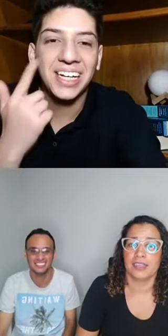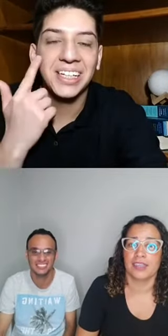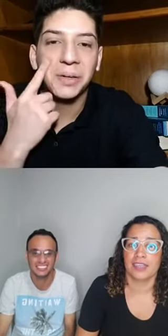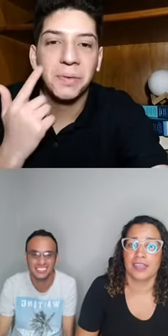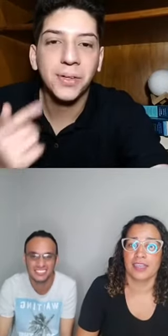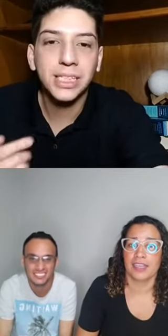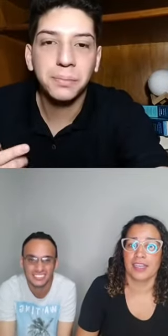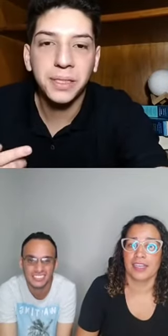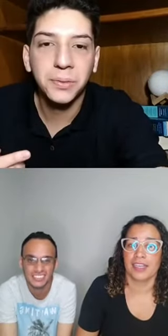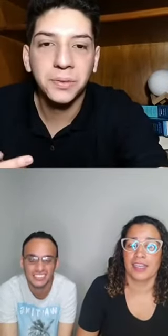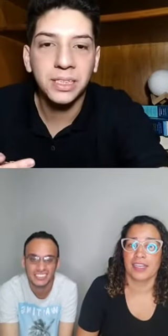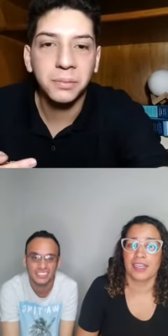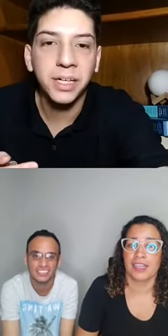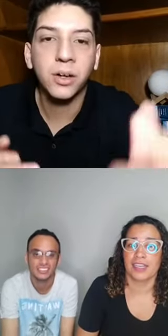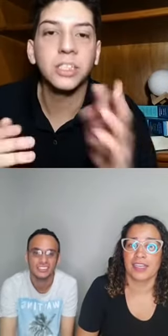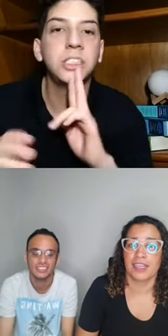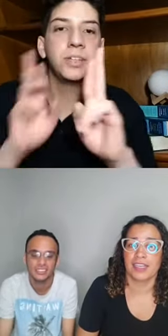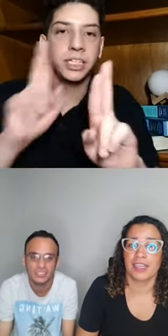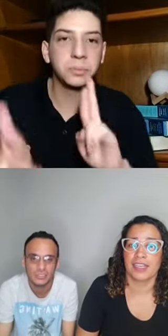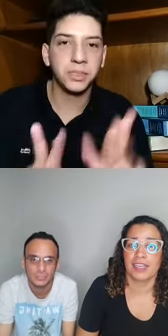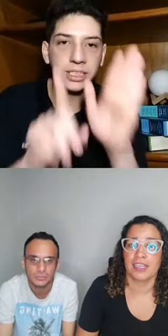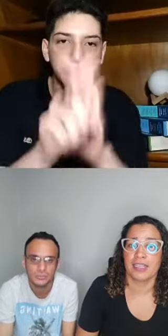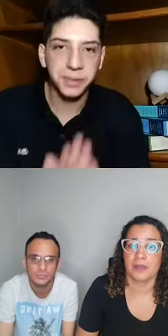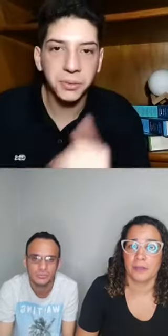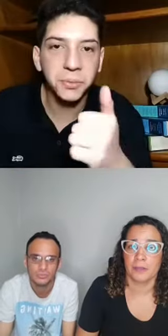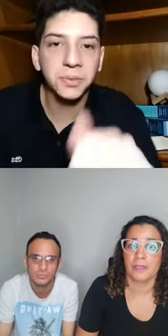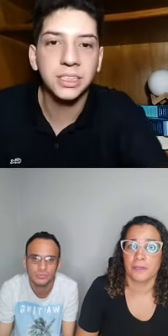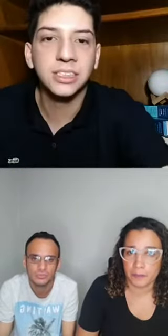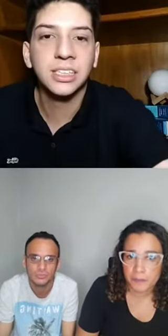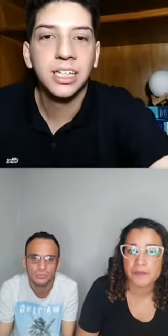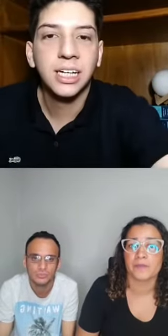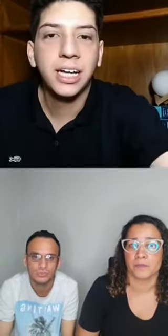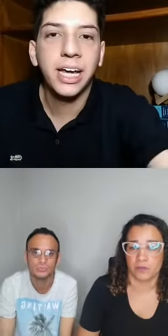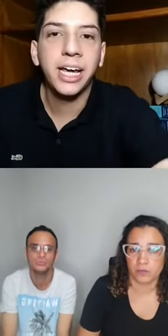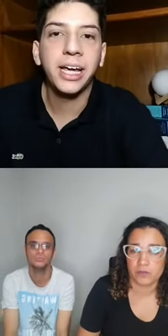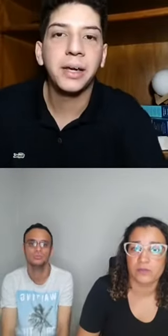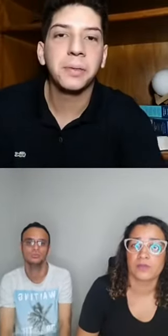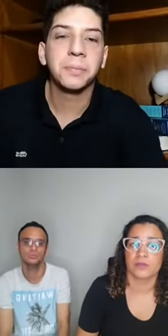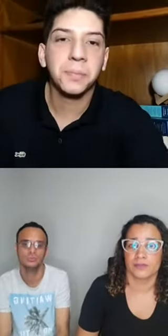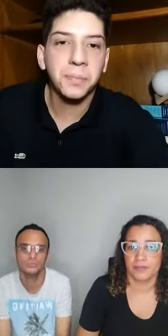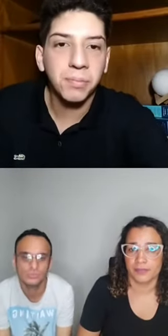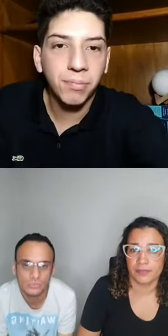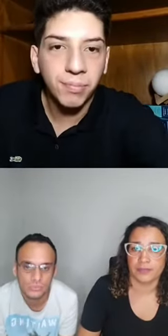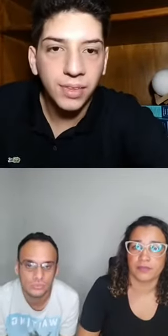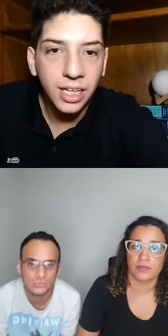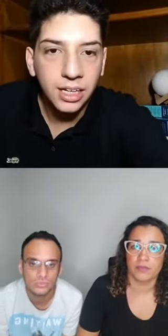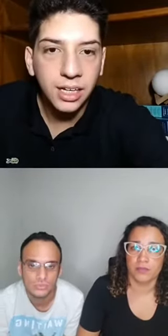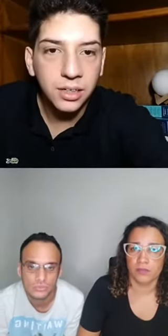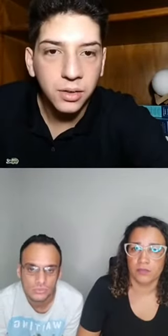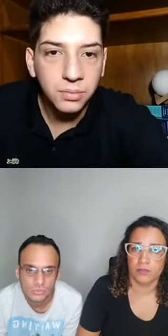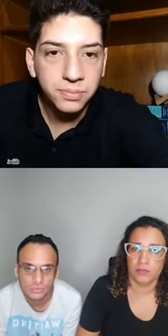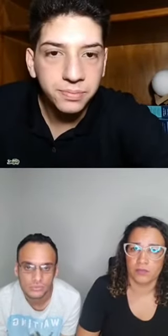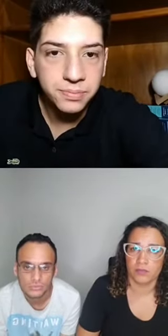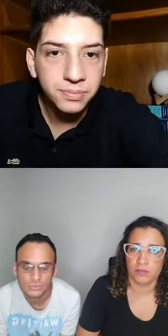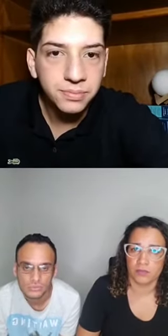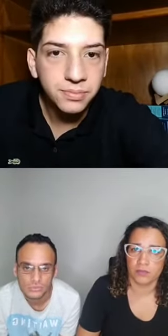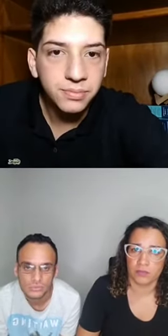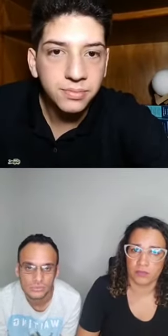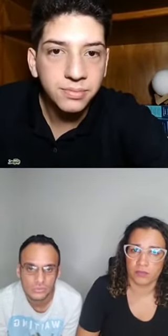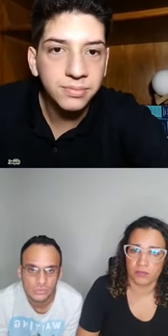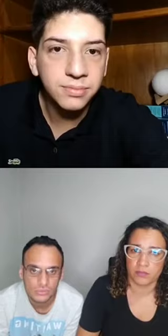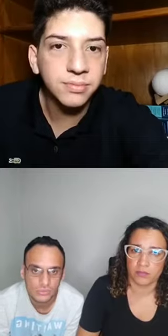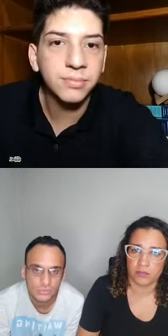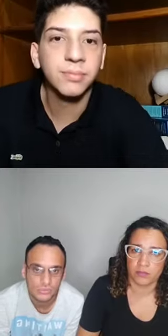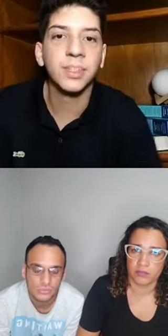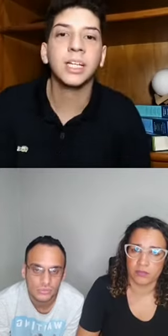Olha aqui, tem uma outra pergunta também. Agora a gente vai respondendo as perguntas. É, Aqui, ó.